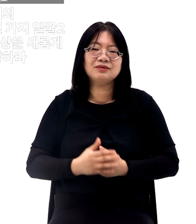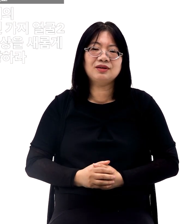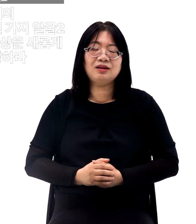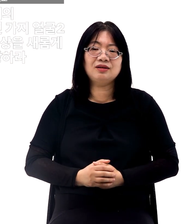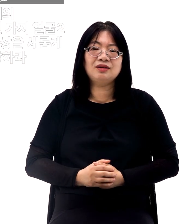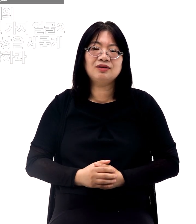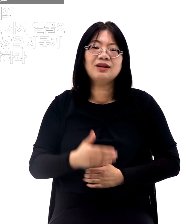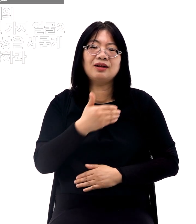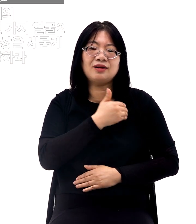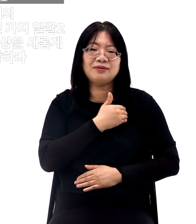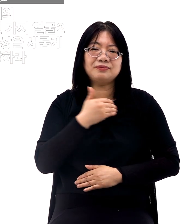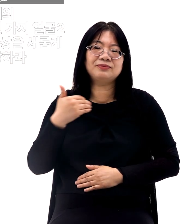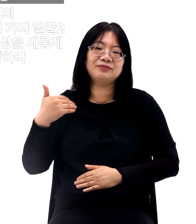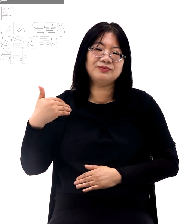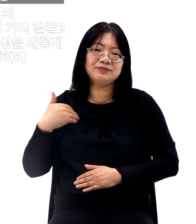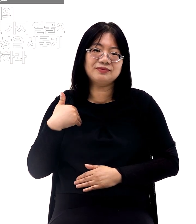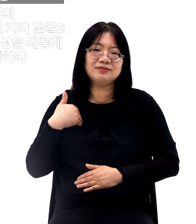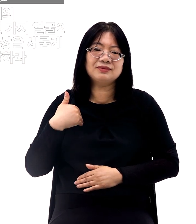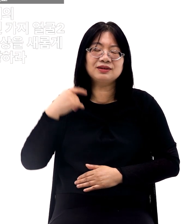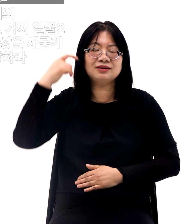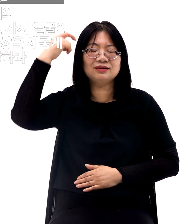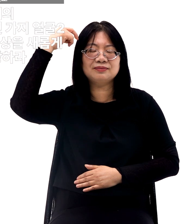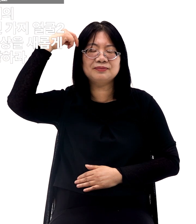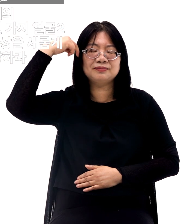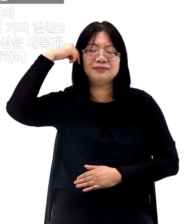평안함 만족함을